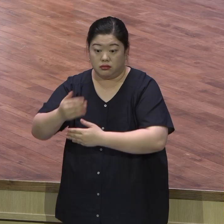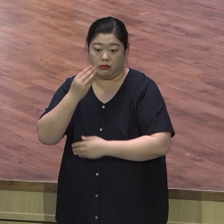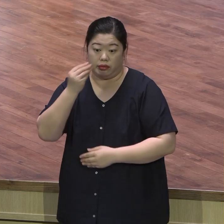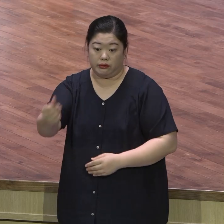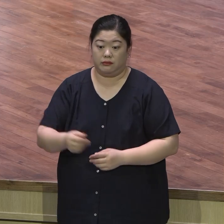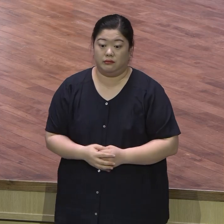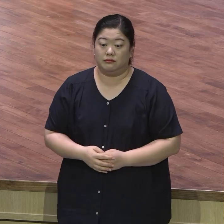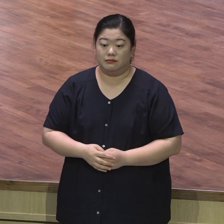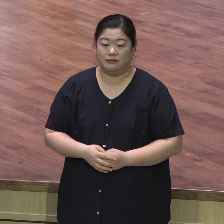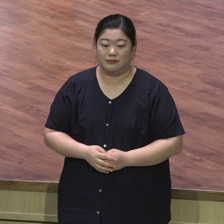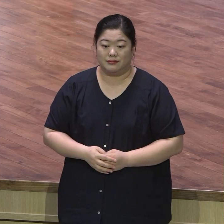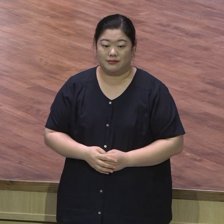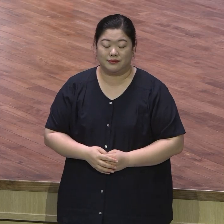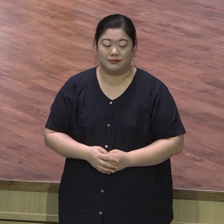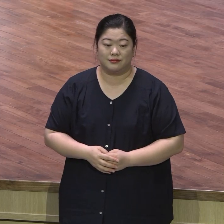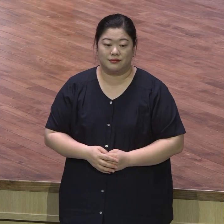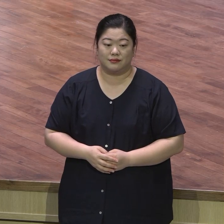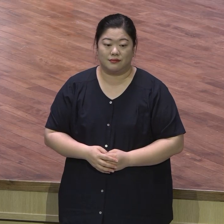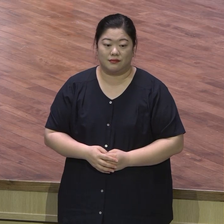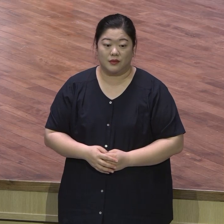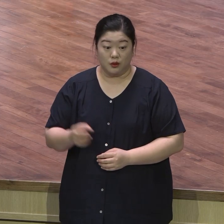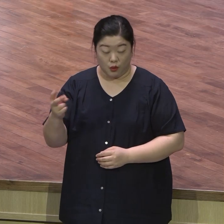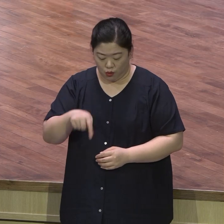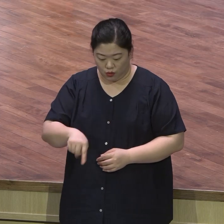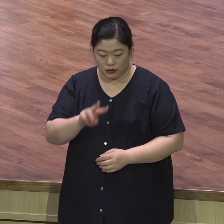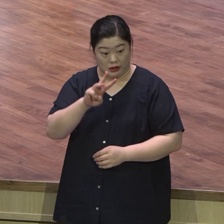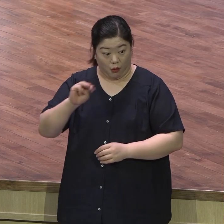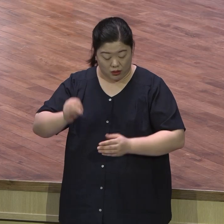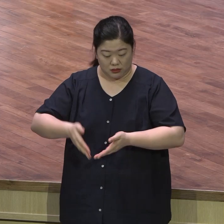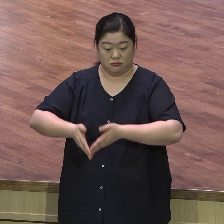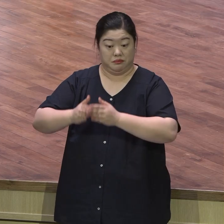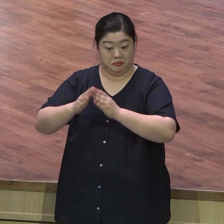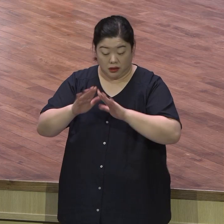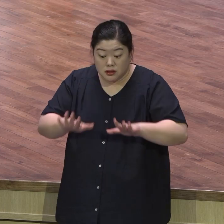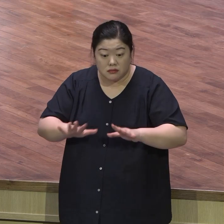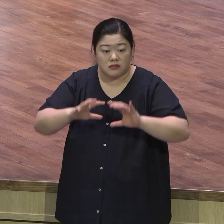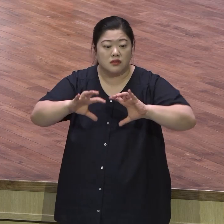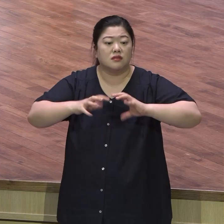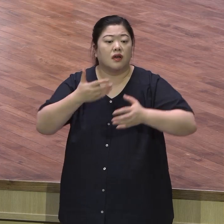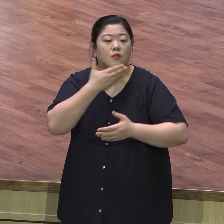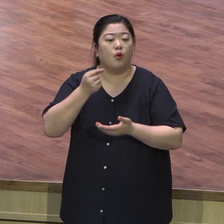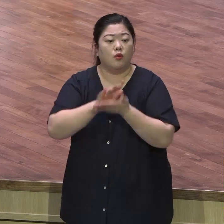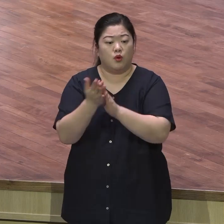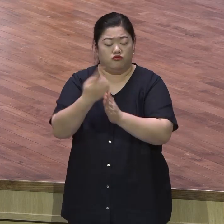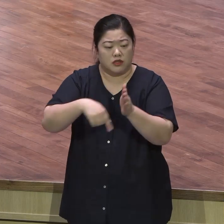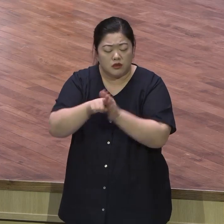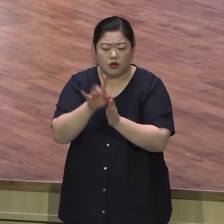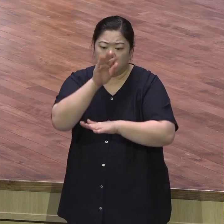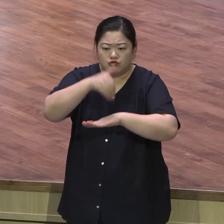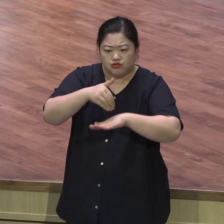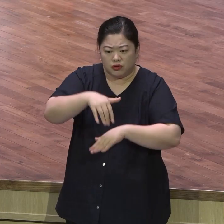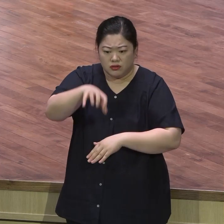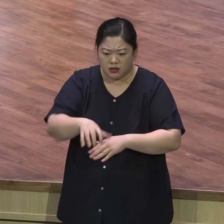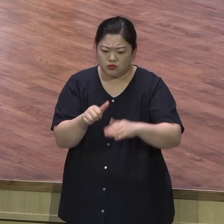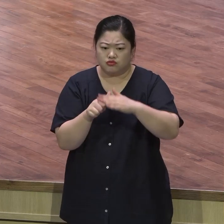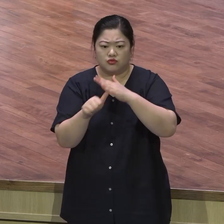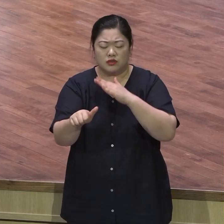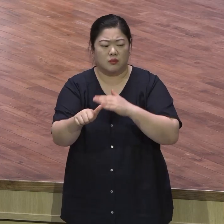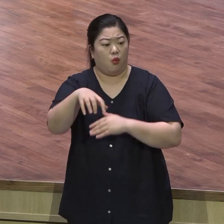세계의 보고마의 센터로 서온 줄 믿으시기 바랍니다. 하나님이 그러셨습니다. 다 내려놓으면 하나님을 만나서 다 하신다.